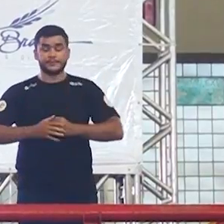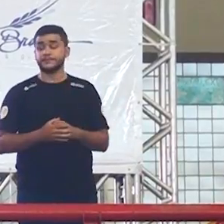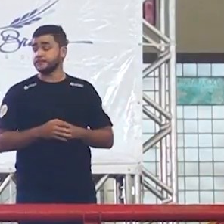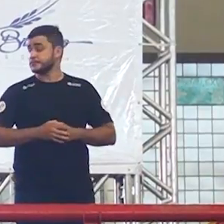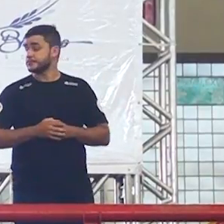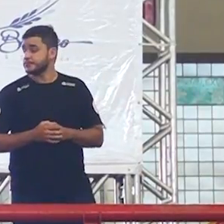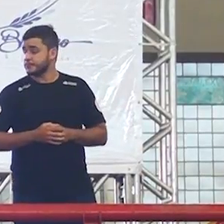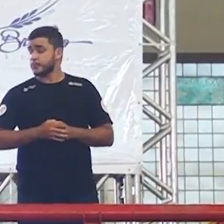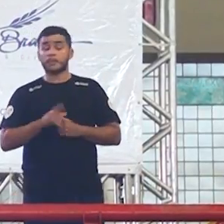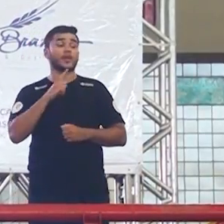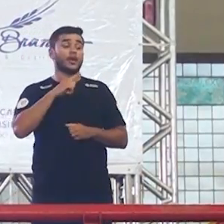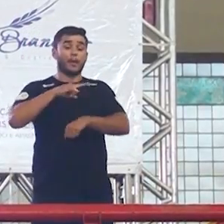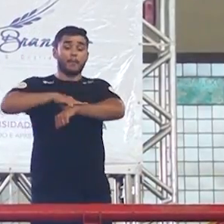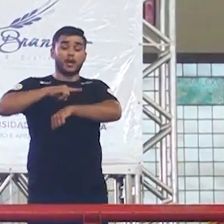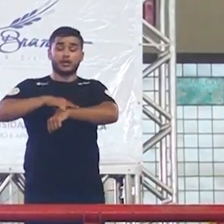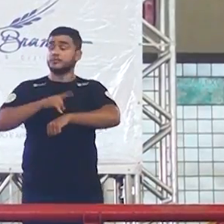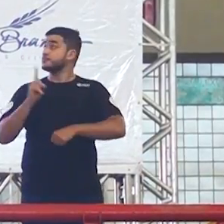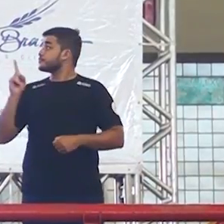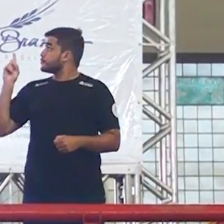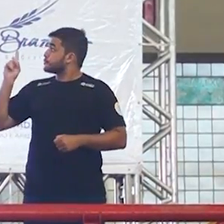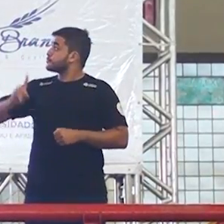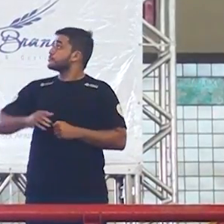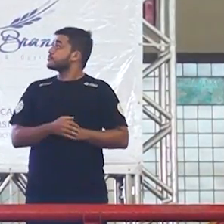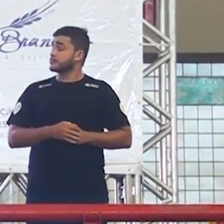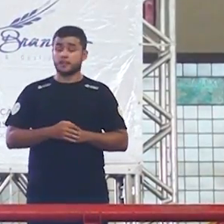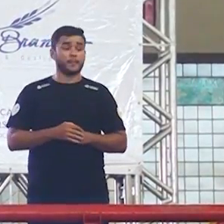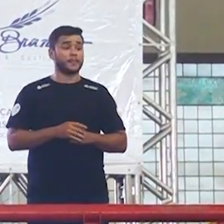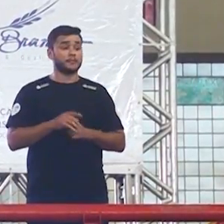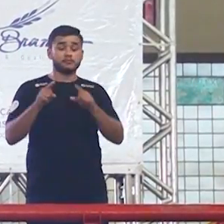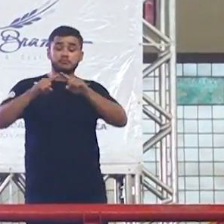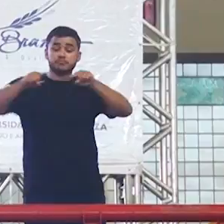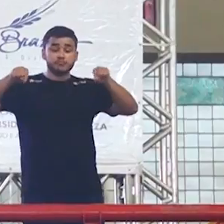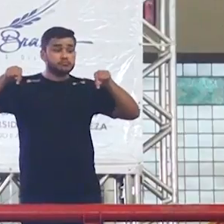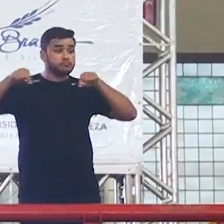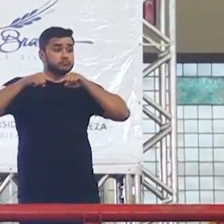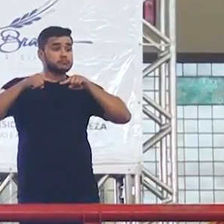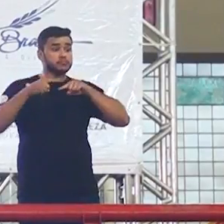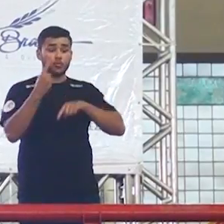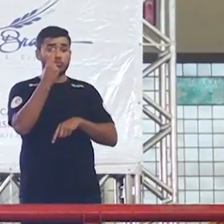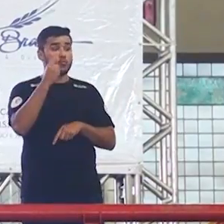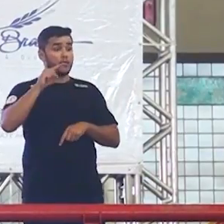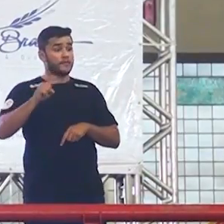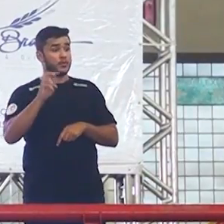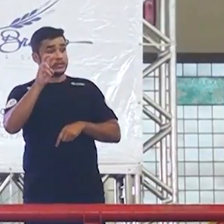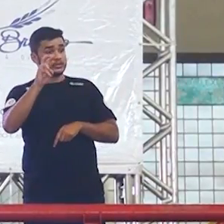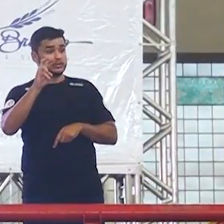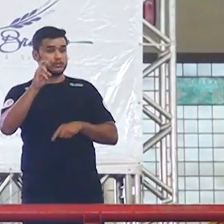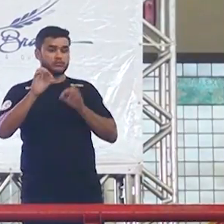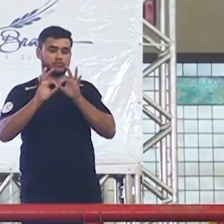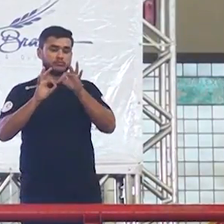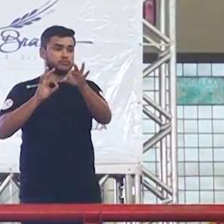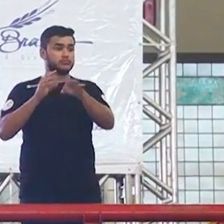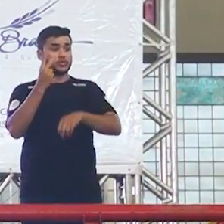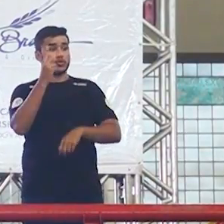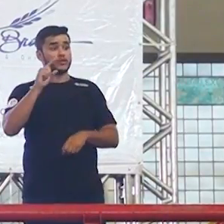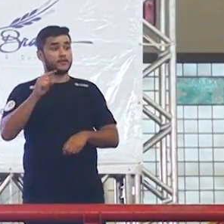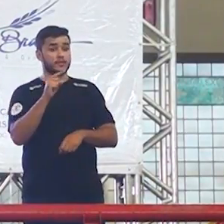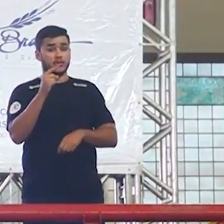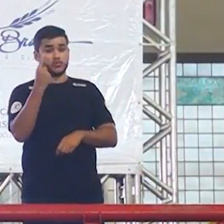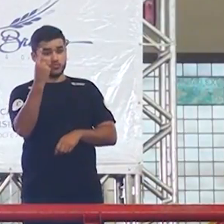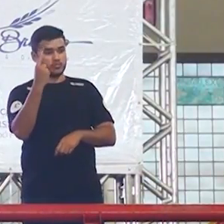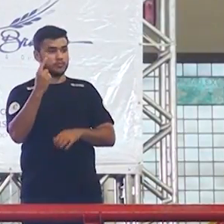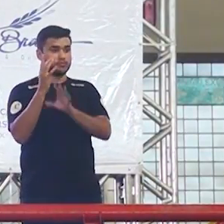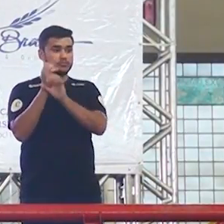que você vai fazer? E aí, o banheiro, faltou o banheiro. O banheiro, ele é 1,5 por 2,1. A área do banheiro é